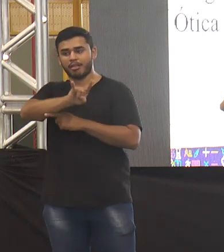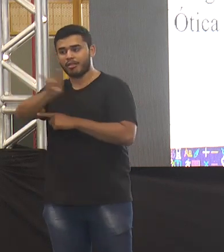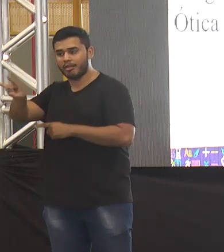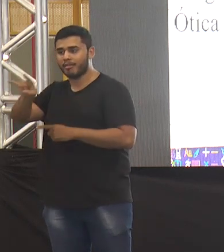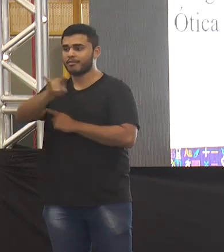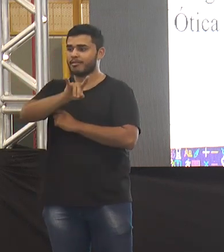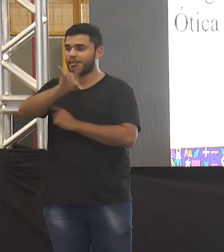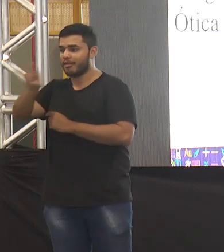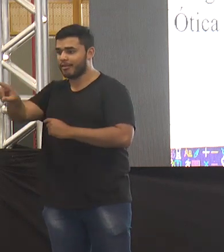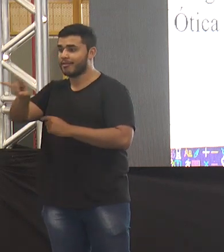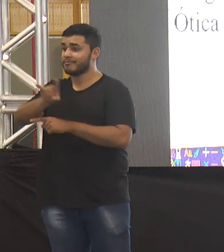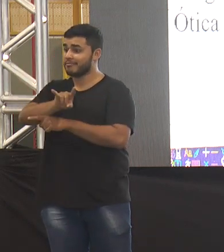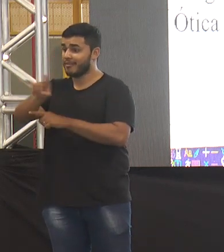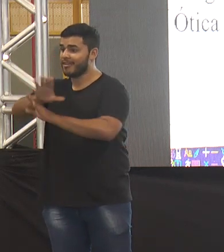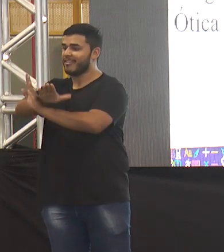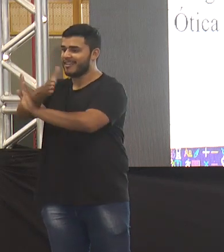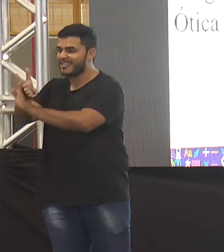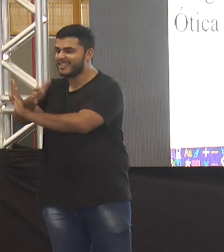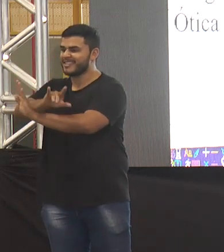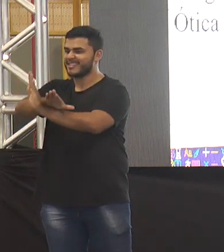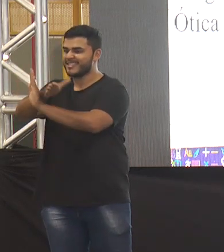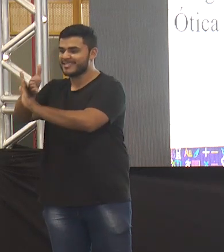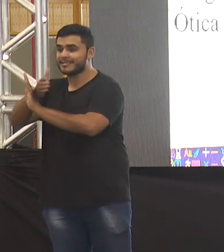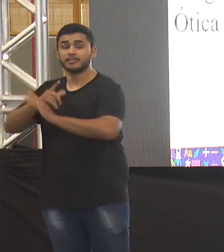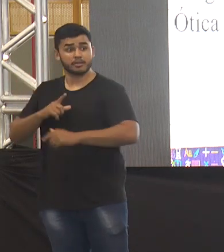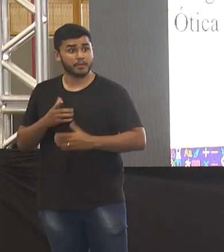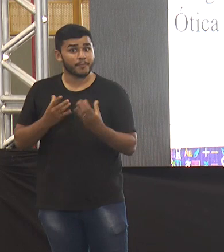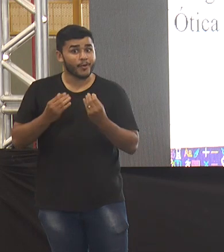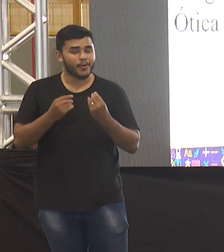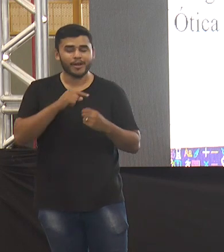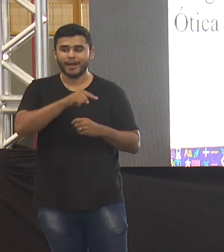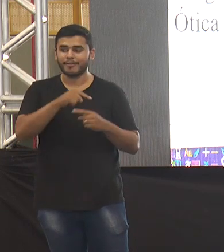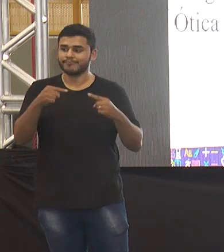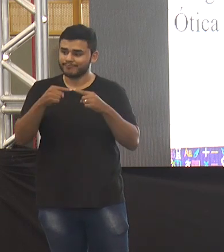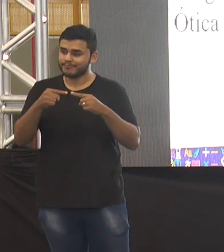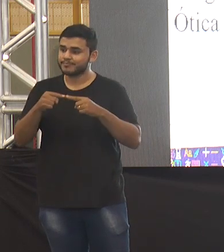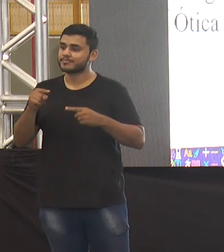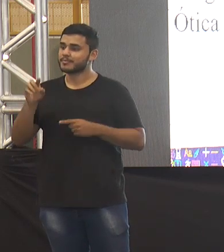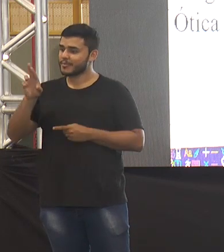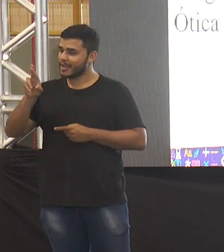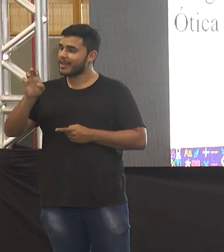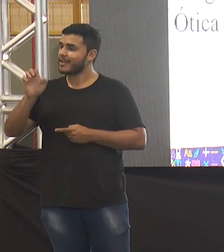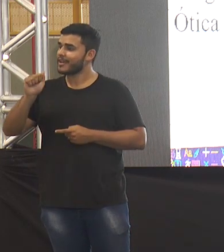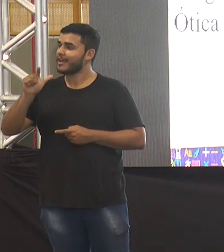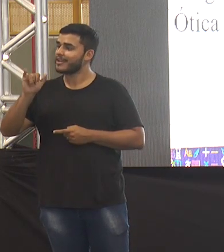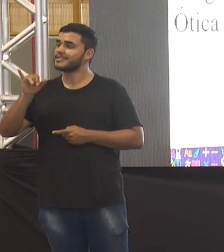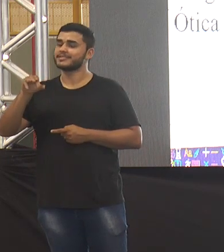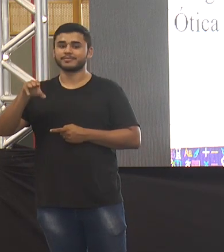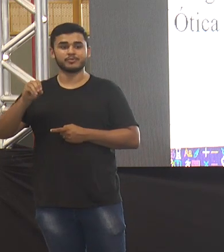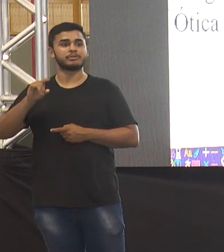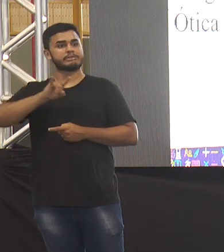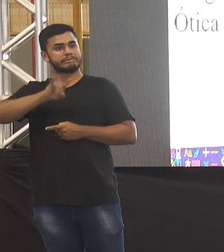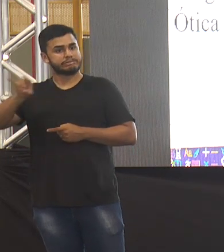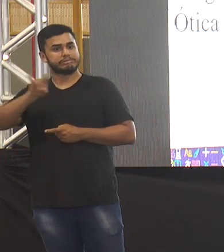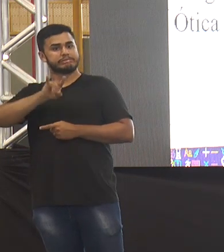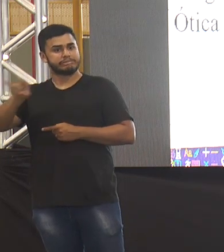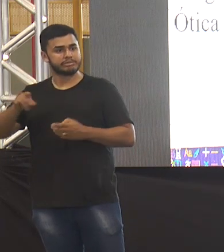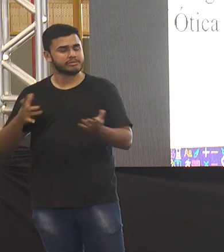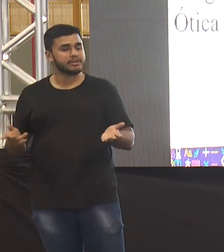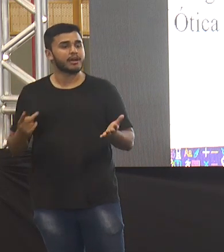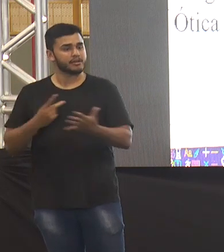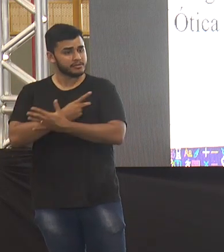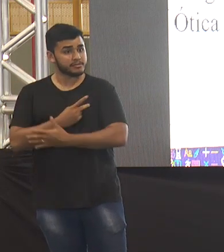Queiroz, adultério. No Madame Bovary, do Gustave Flaubert, francês, adultério. Tome chifre, o que não falta é chifre no realismo